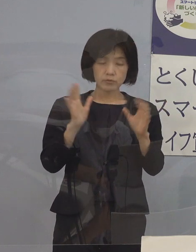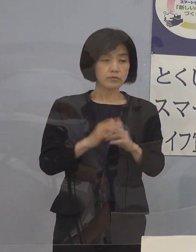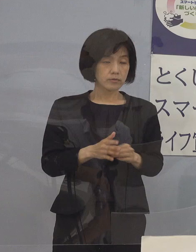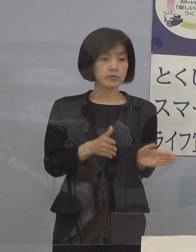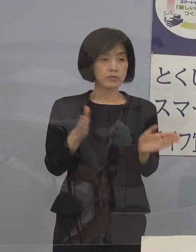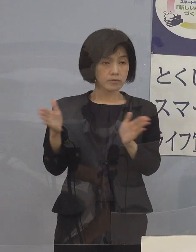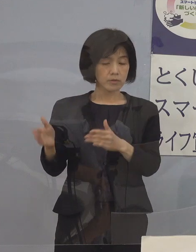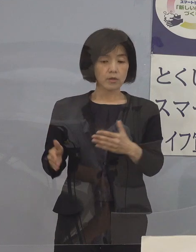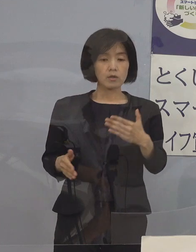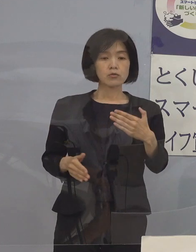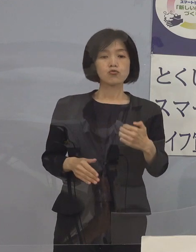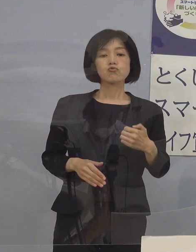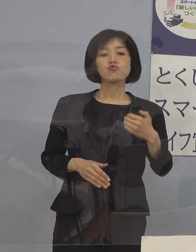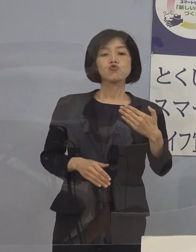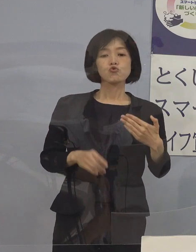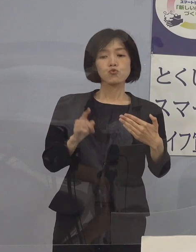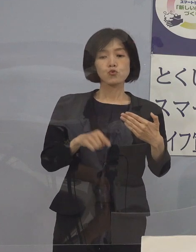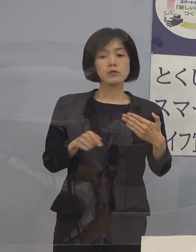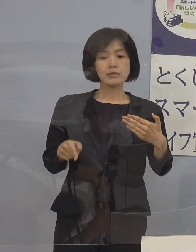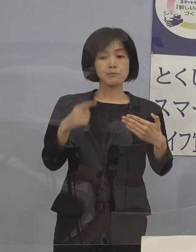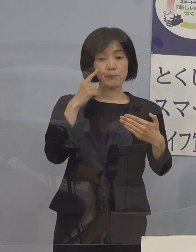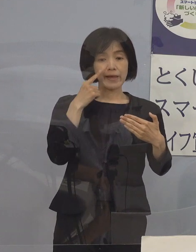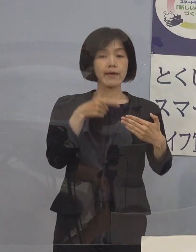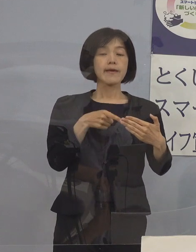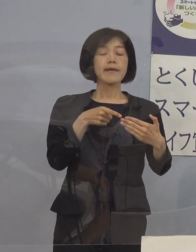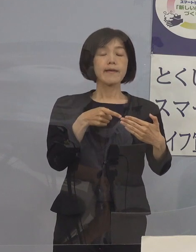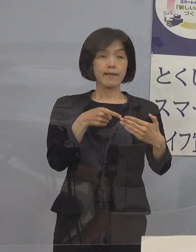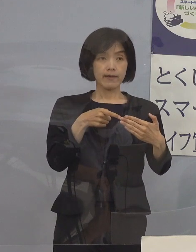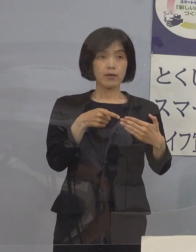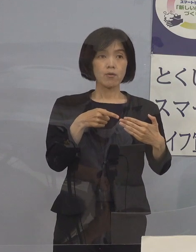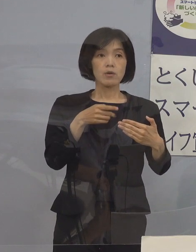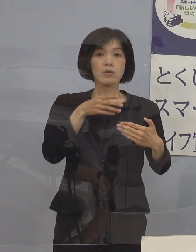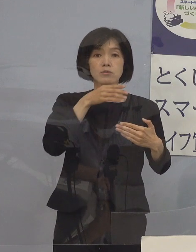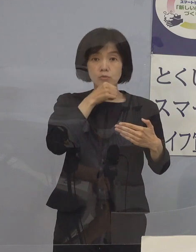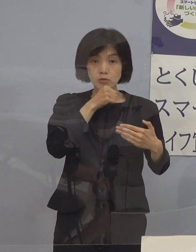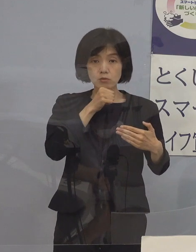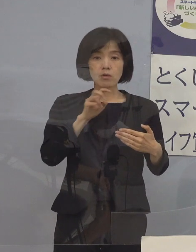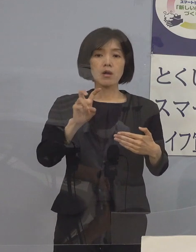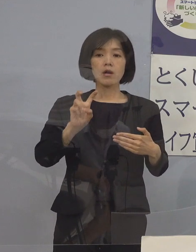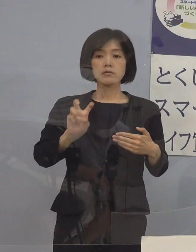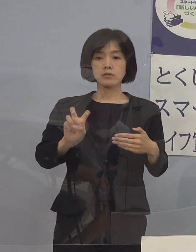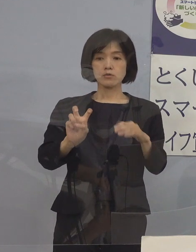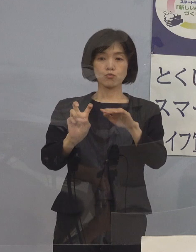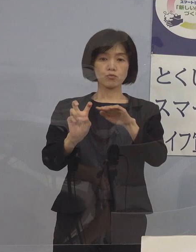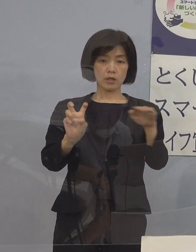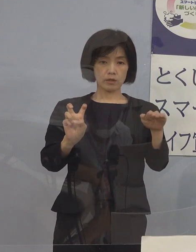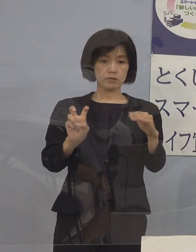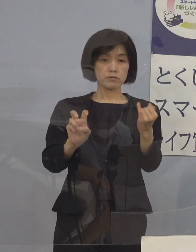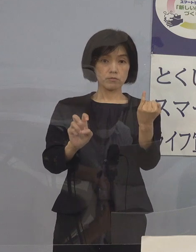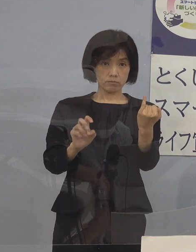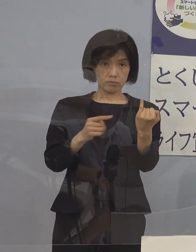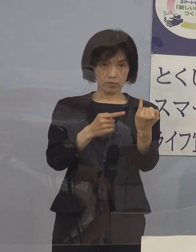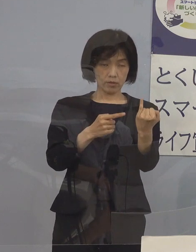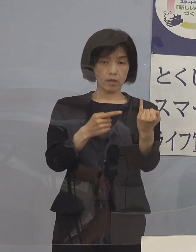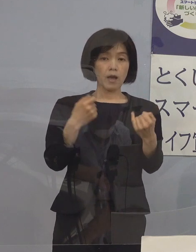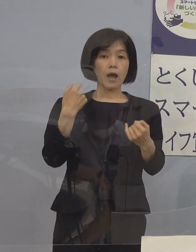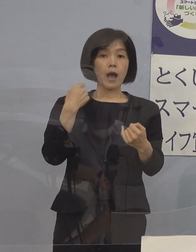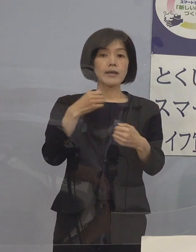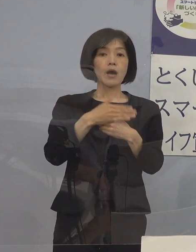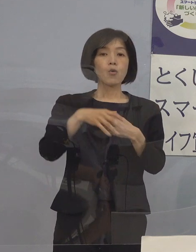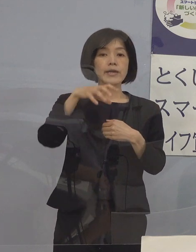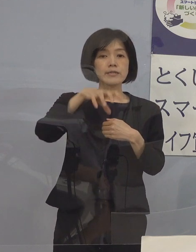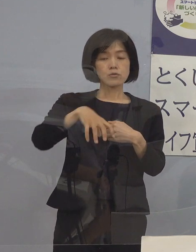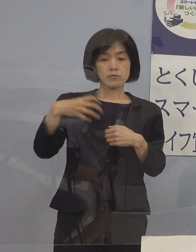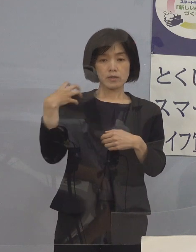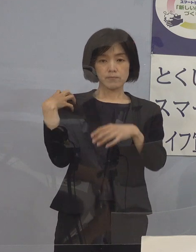きまして99例目感染者、年代は20代女性、阿南保健所